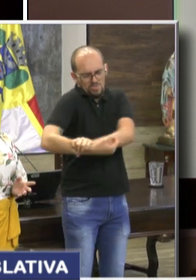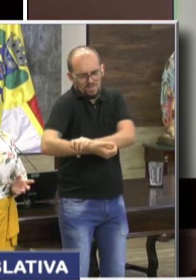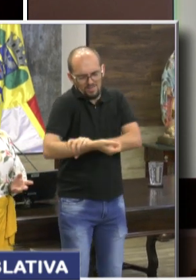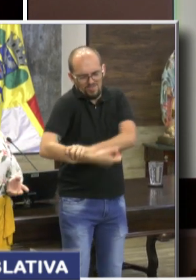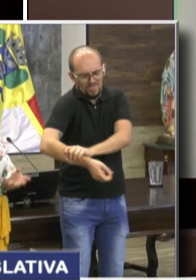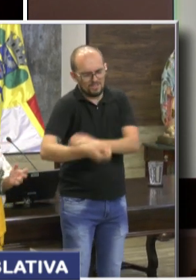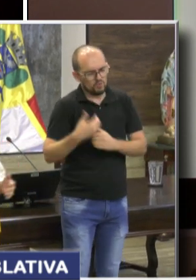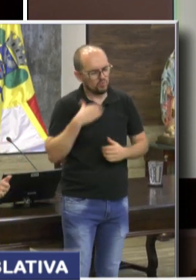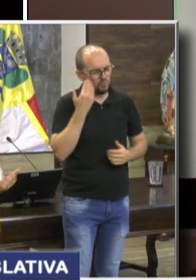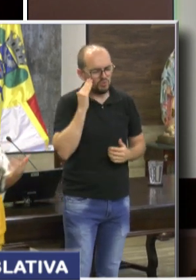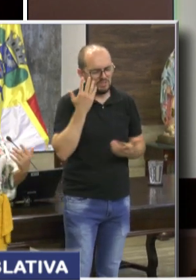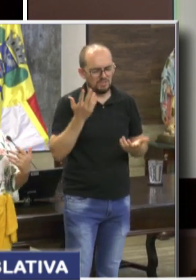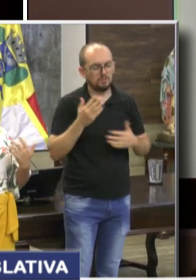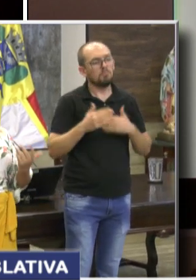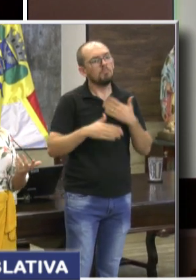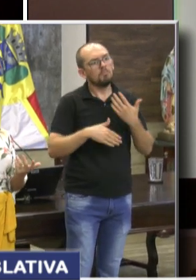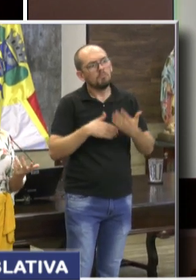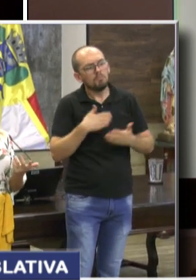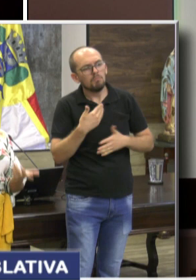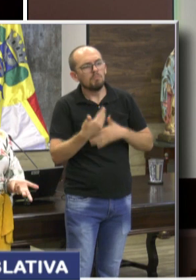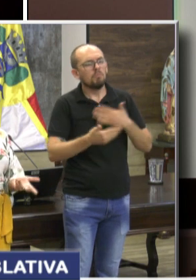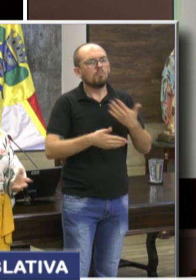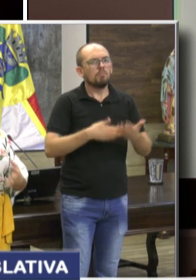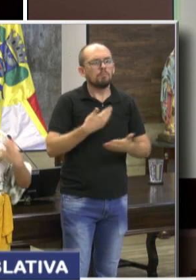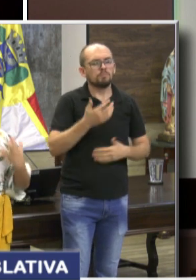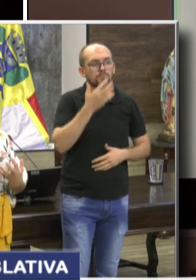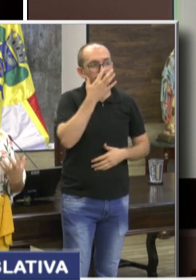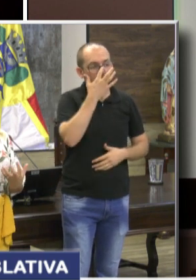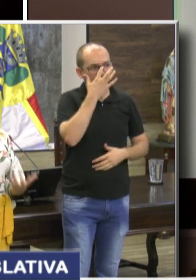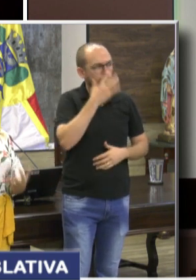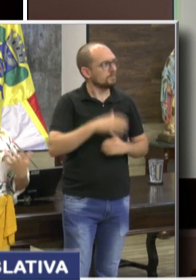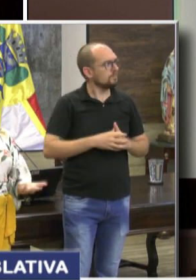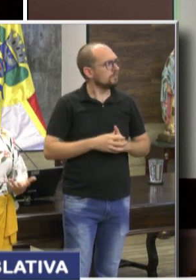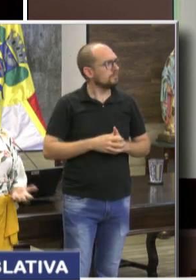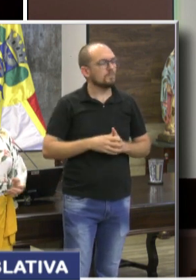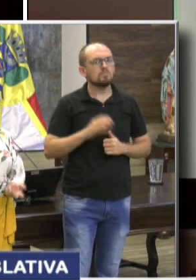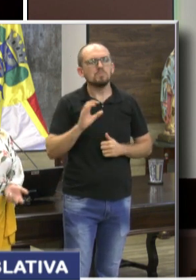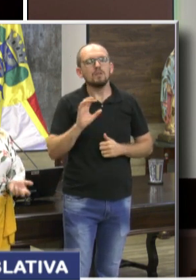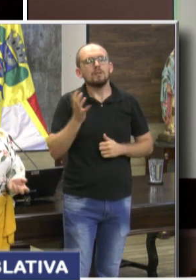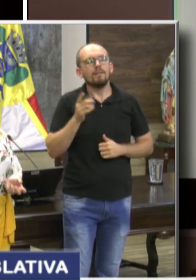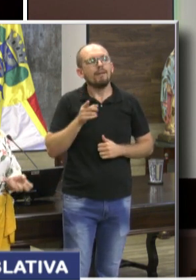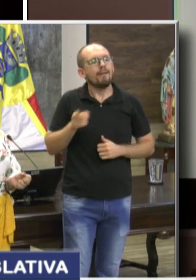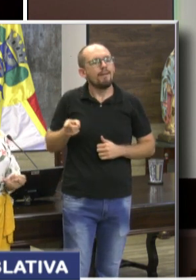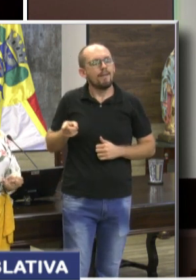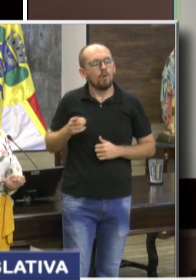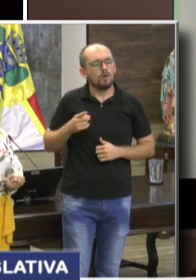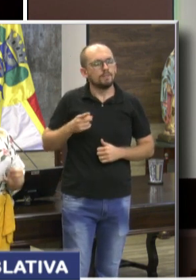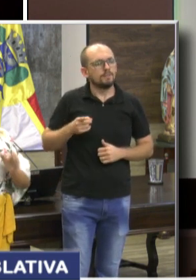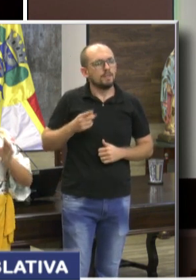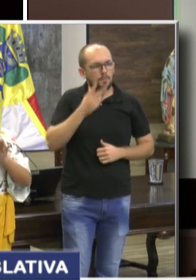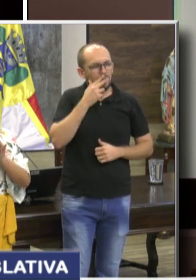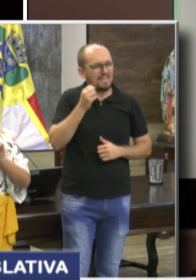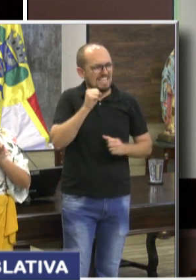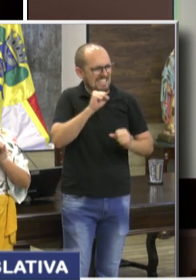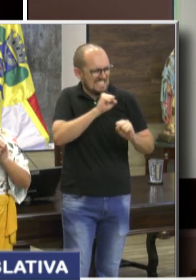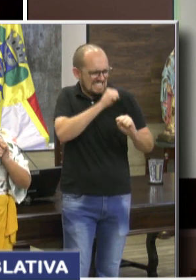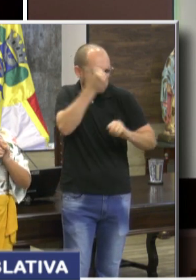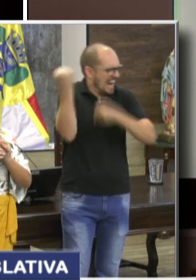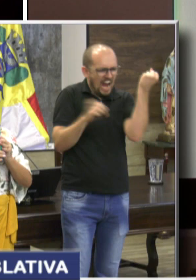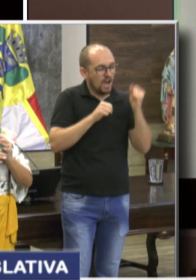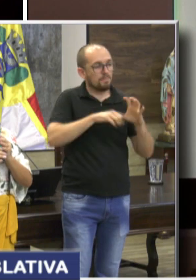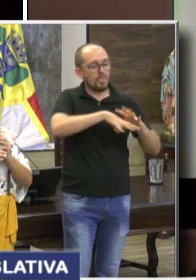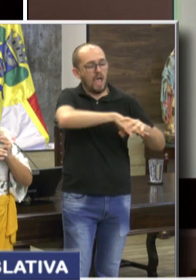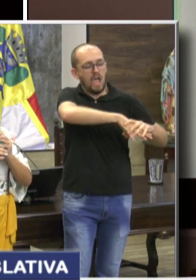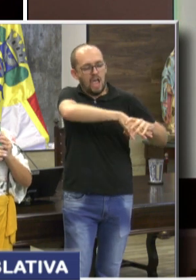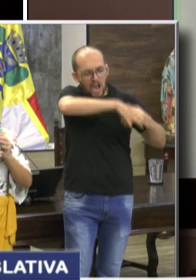casa. E aí, num acesso de muito bravo, porque ele queria ir para casa, o que ele fez? Ele se mordeu.